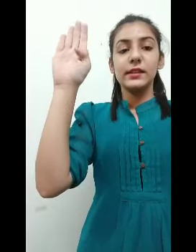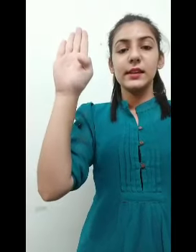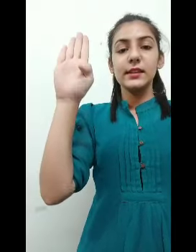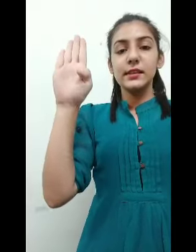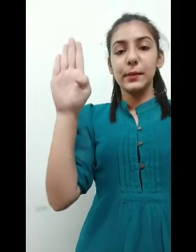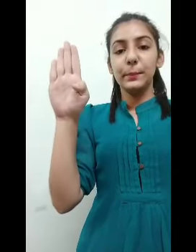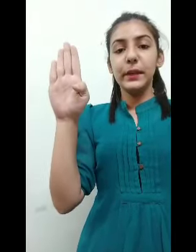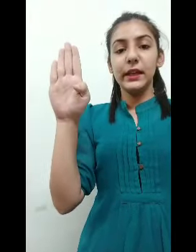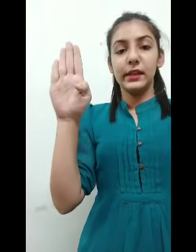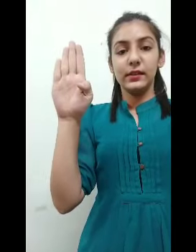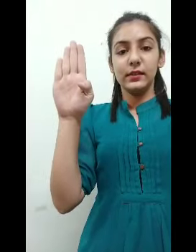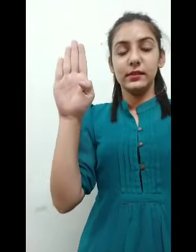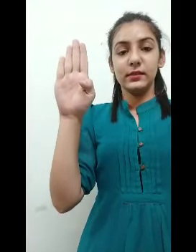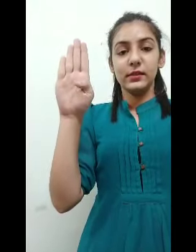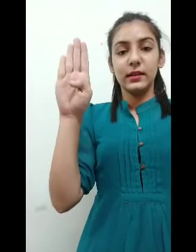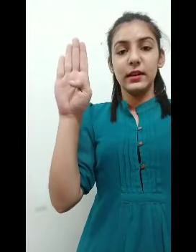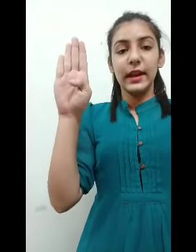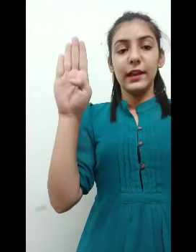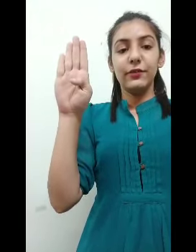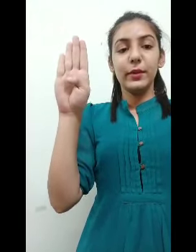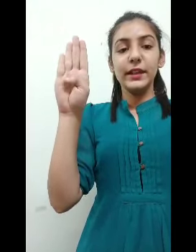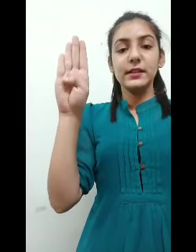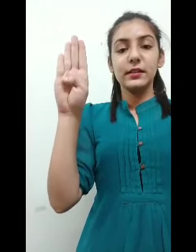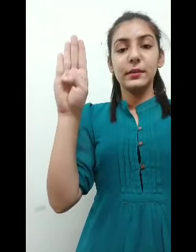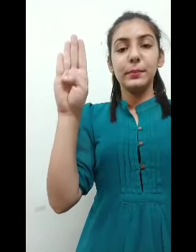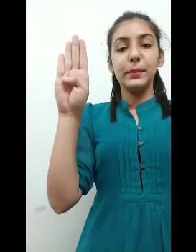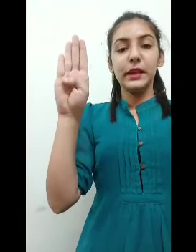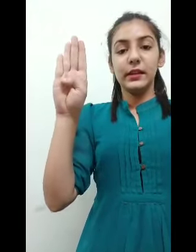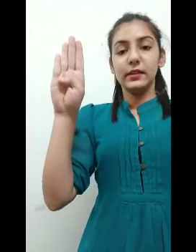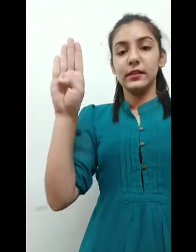दिस इज बी, अल्फाबेट बी,